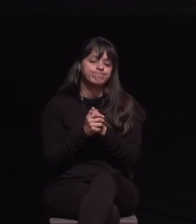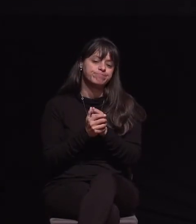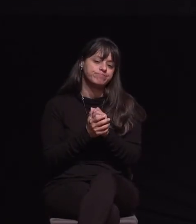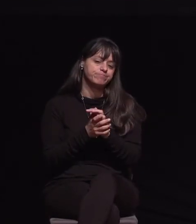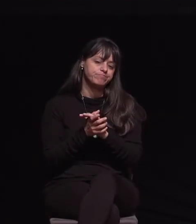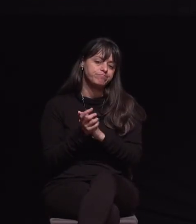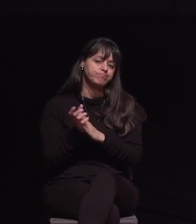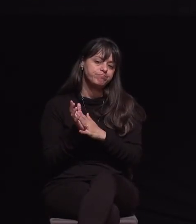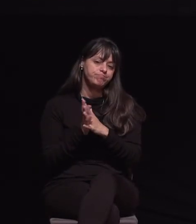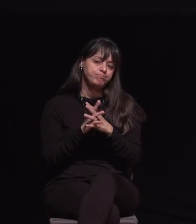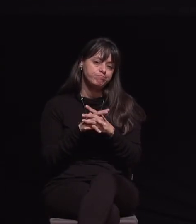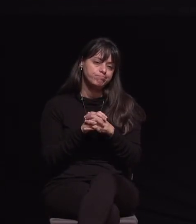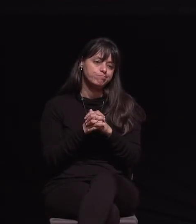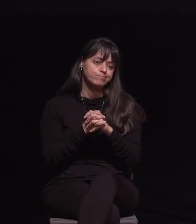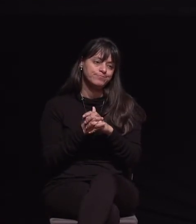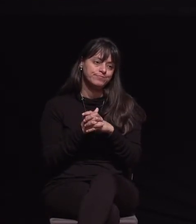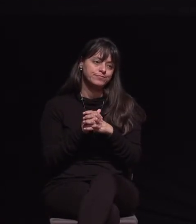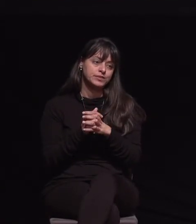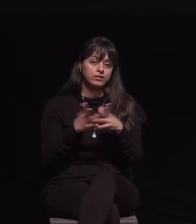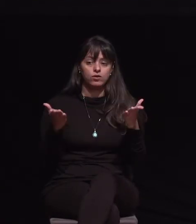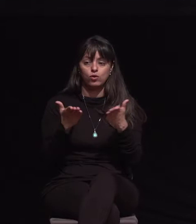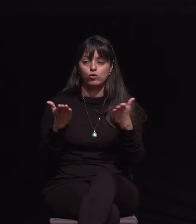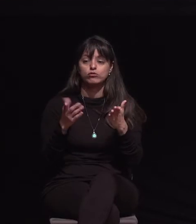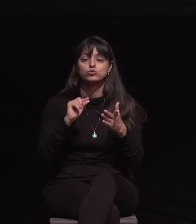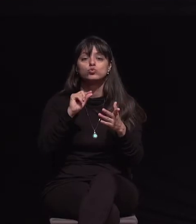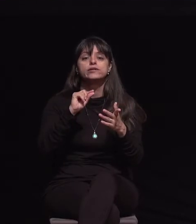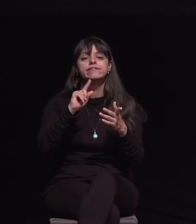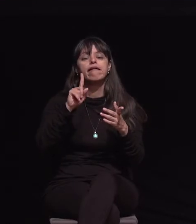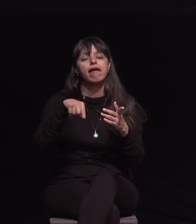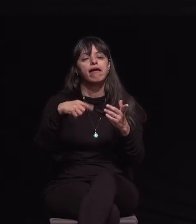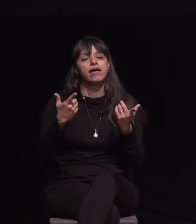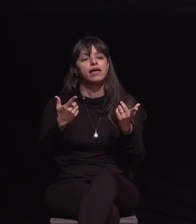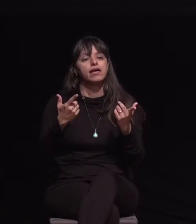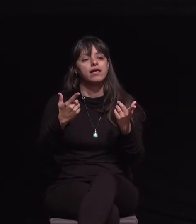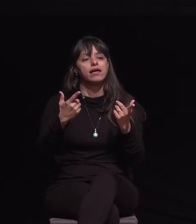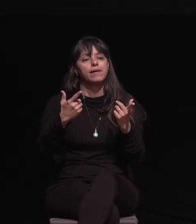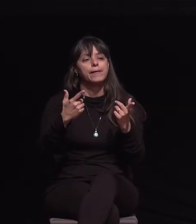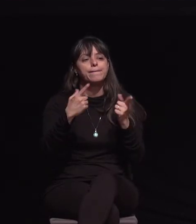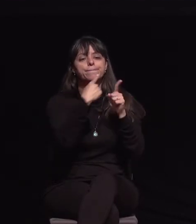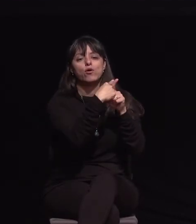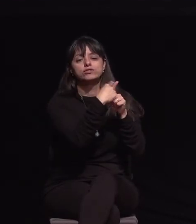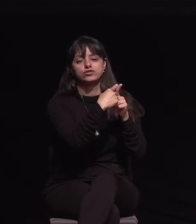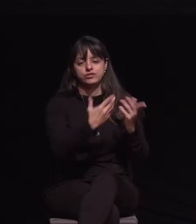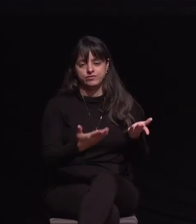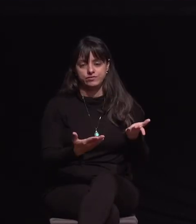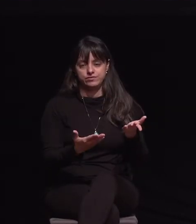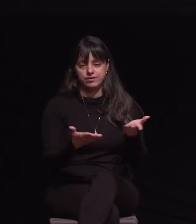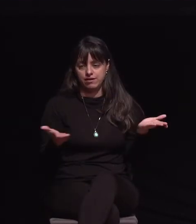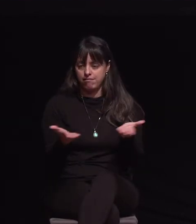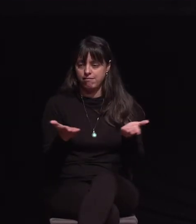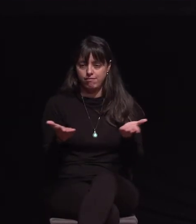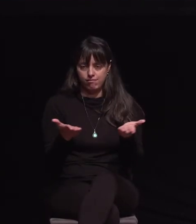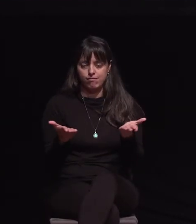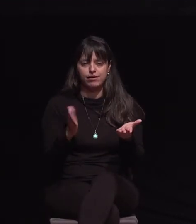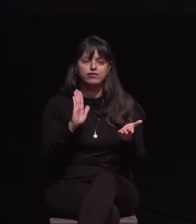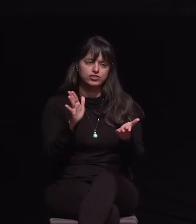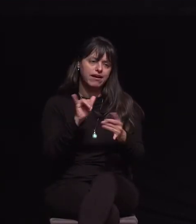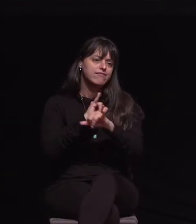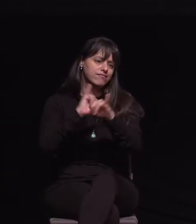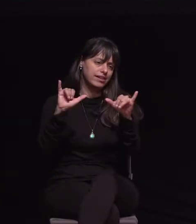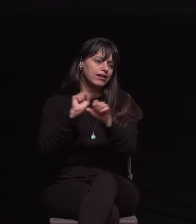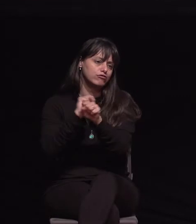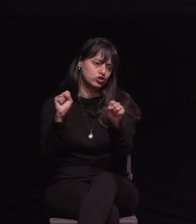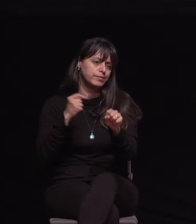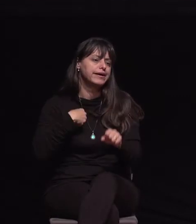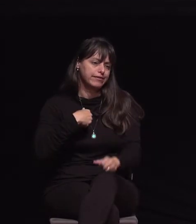de positivo, que eu acho extremamente assim, avançado, que já falaram isso de manhã também,